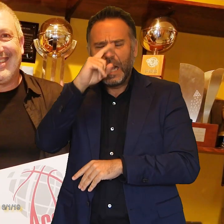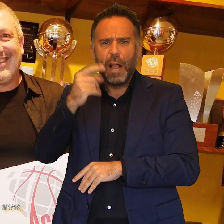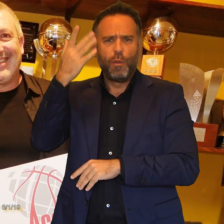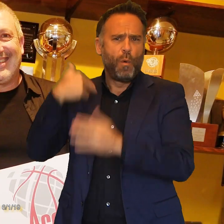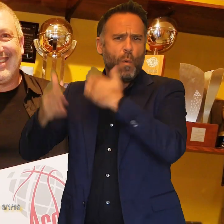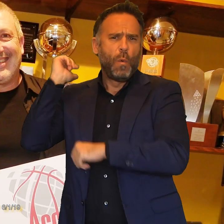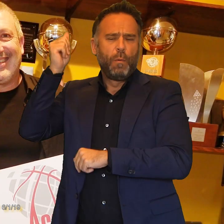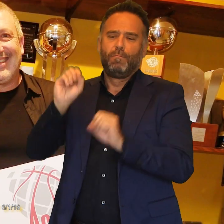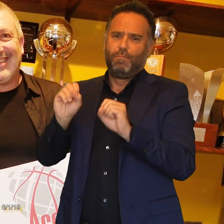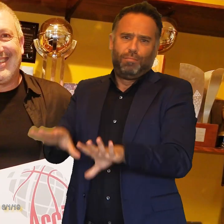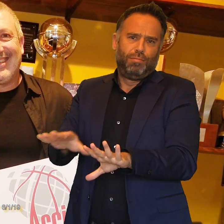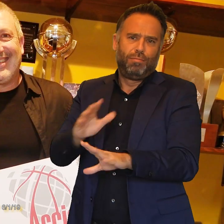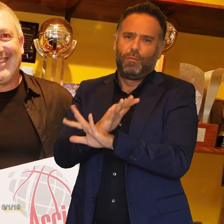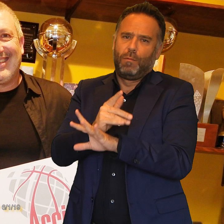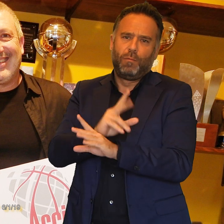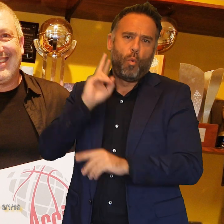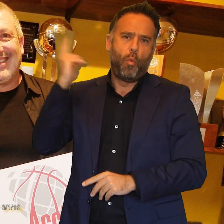años.